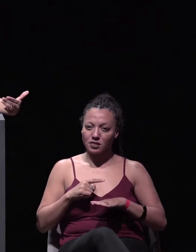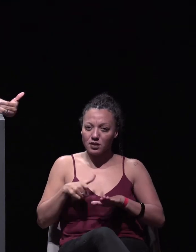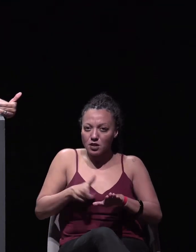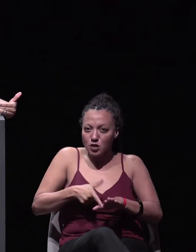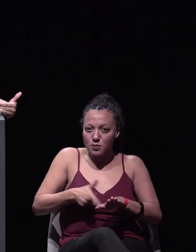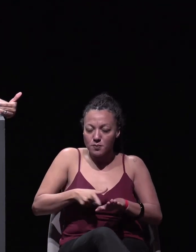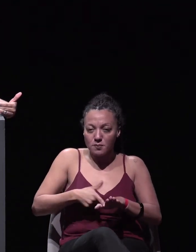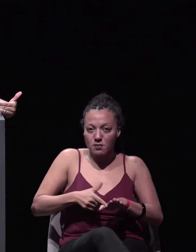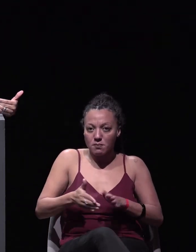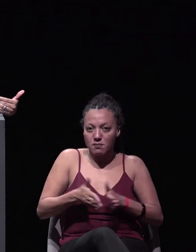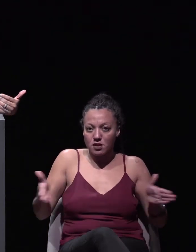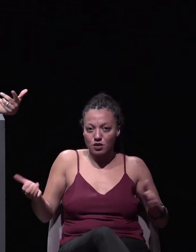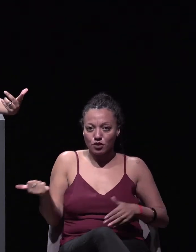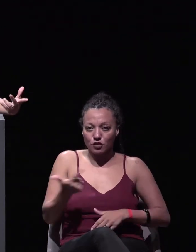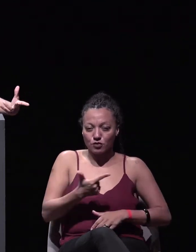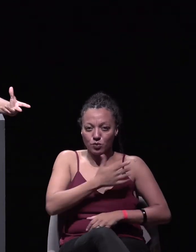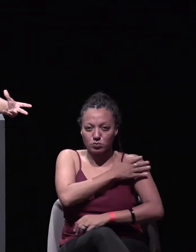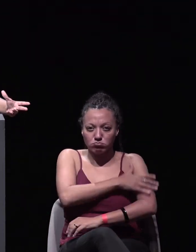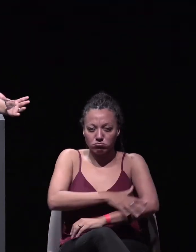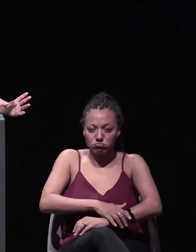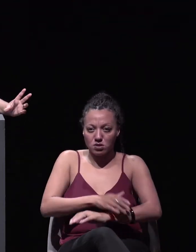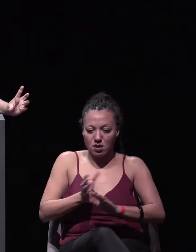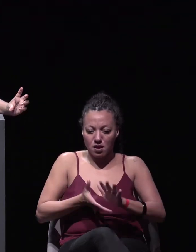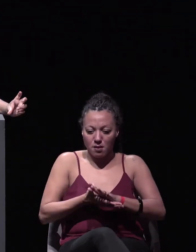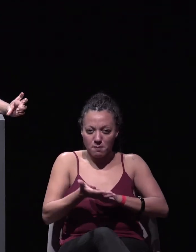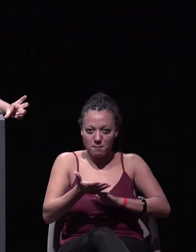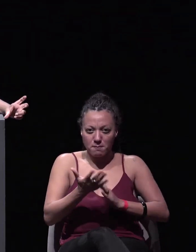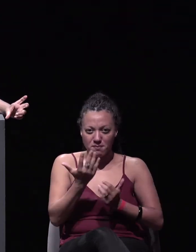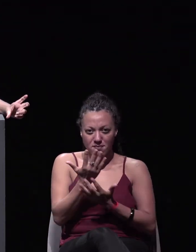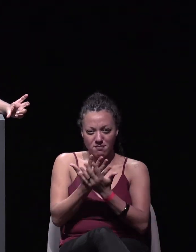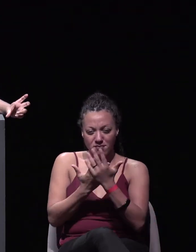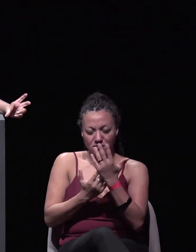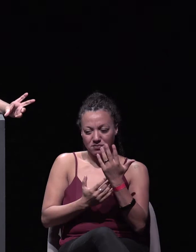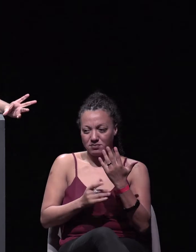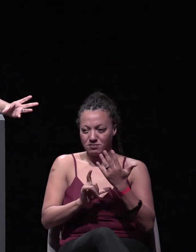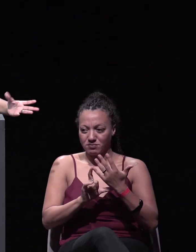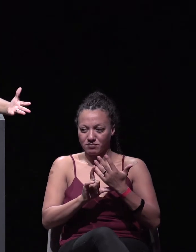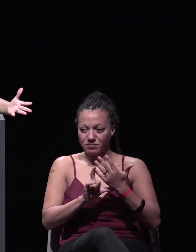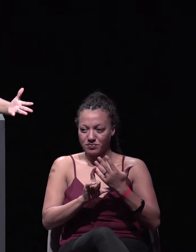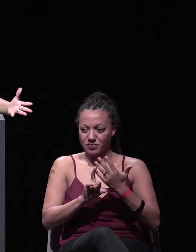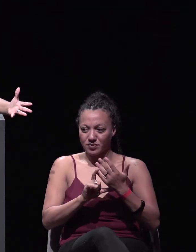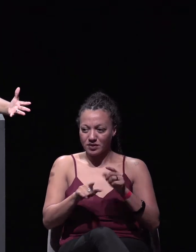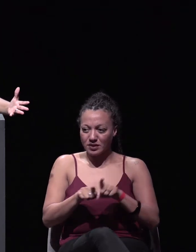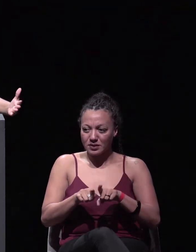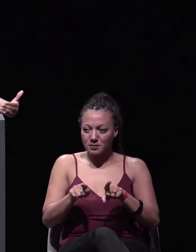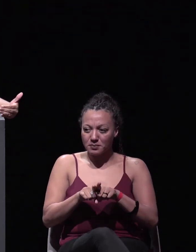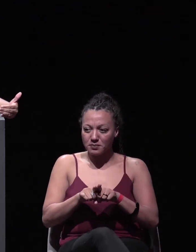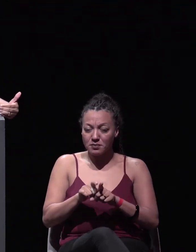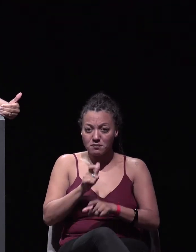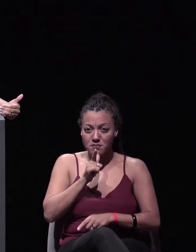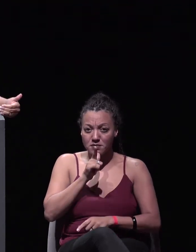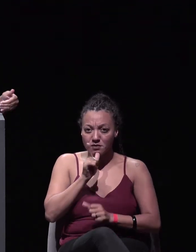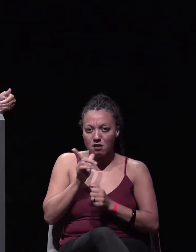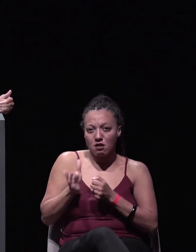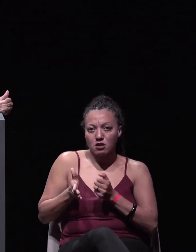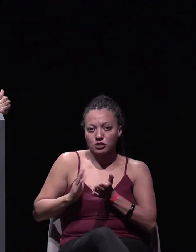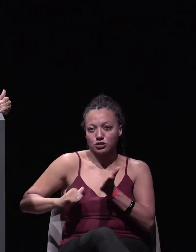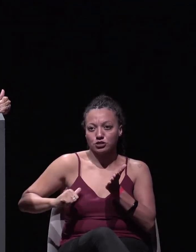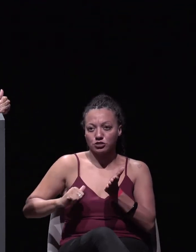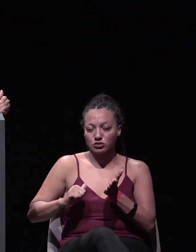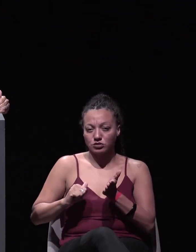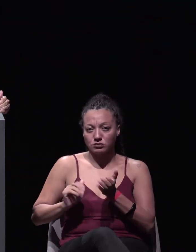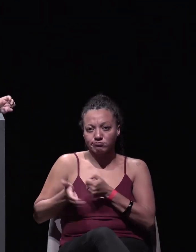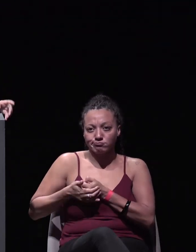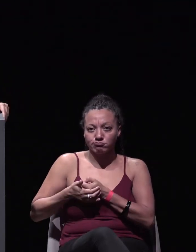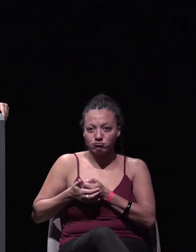o tronco, as mãos também, ela vai omitir o pênis, justamente, ela omite o